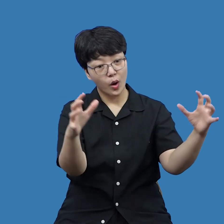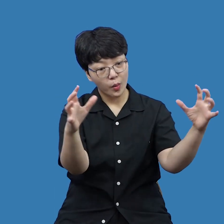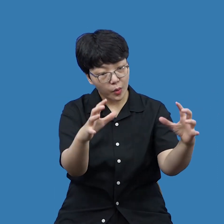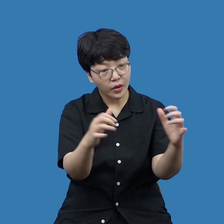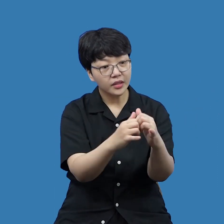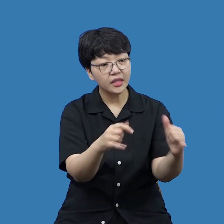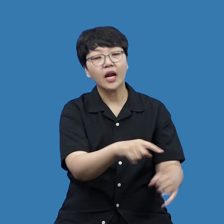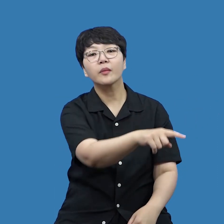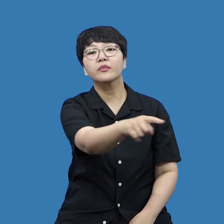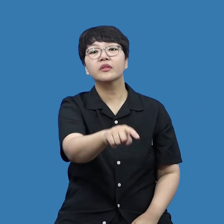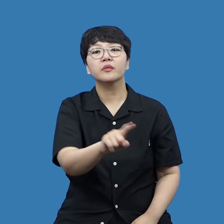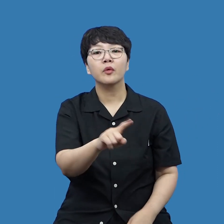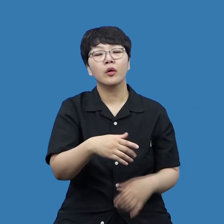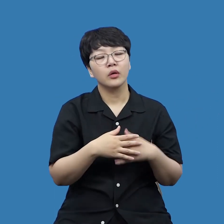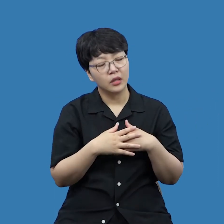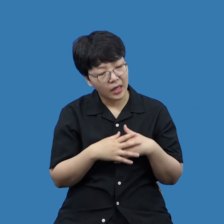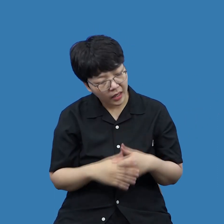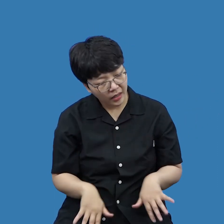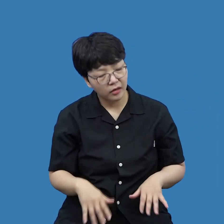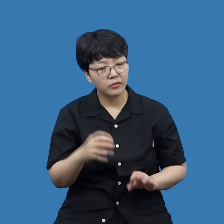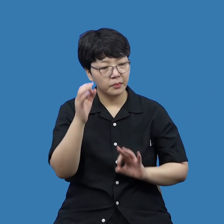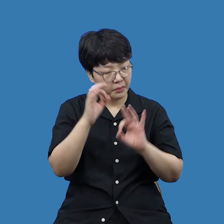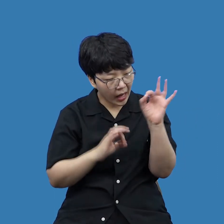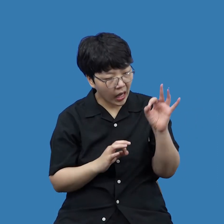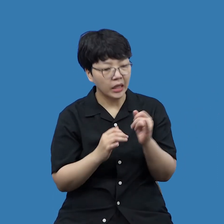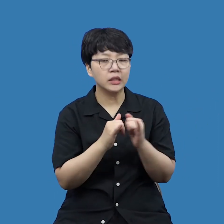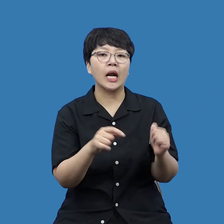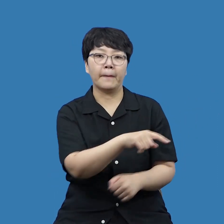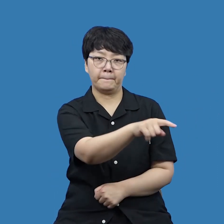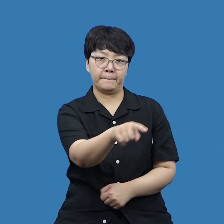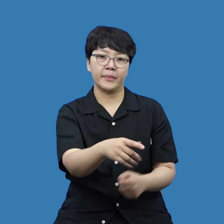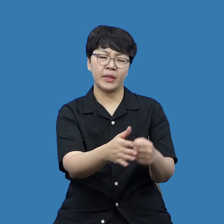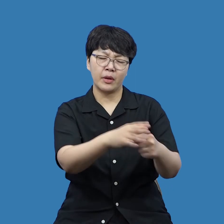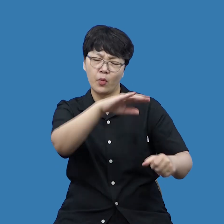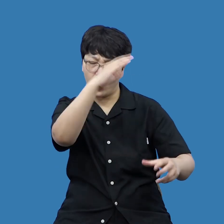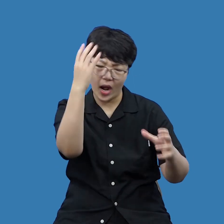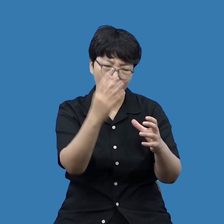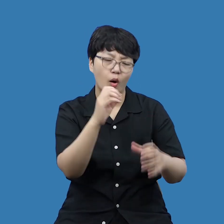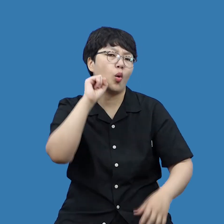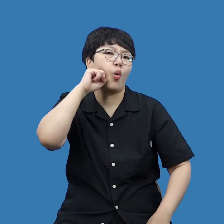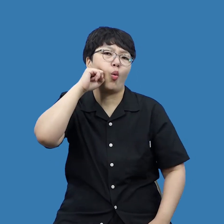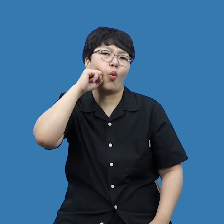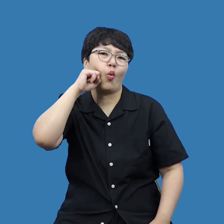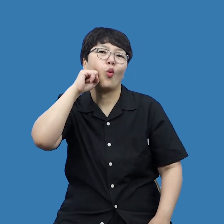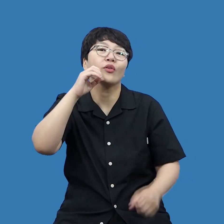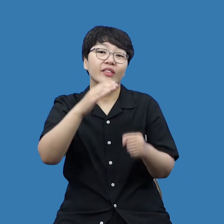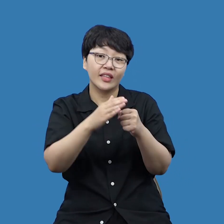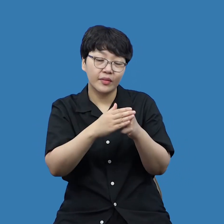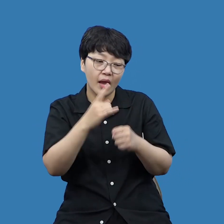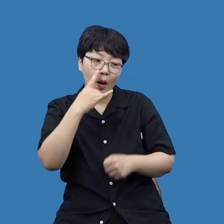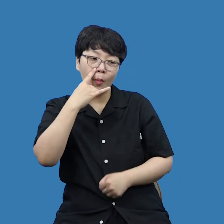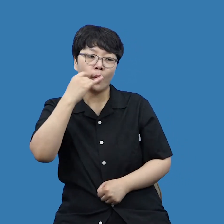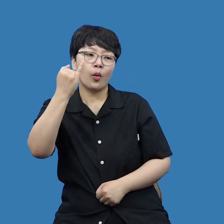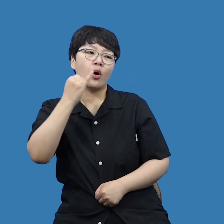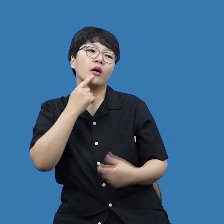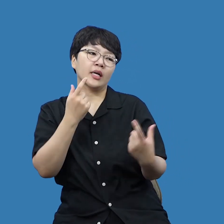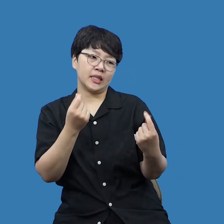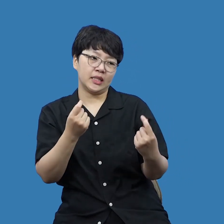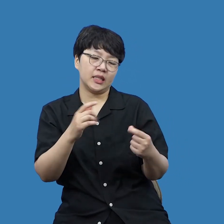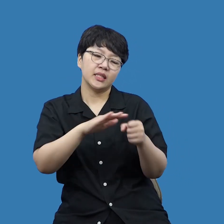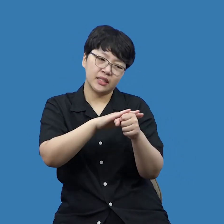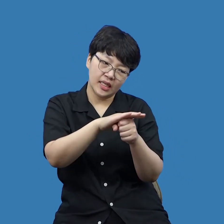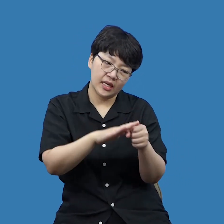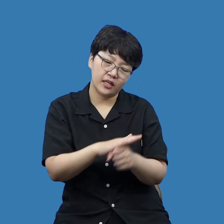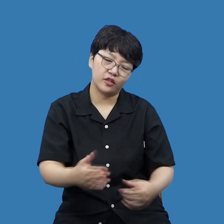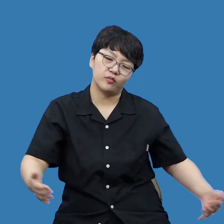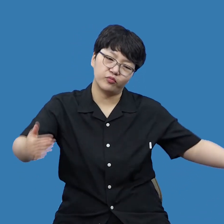때문에 모든 일을 완벽하게 할 수 없어요. 그래도 사랑하고 감싸고 품어야 할 공동체, 그게 바로